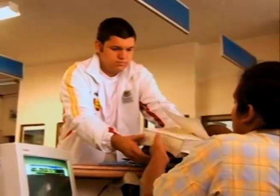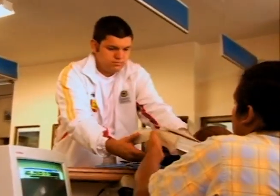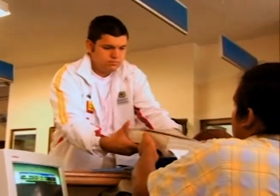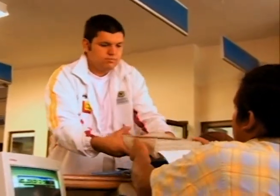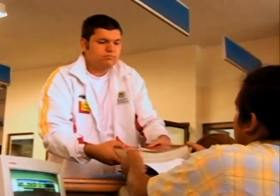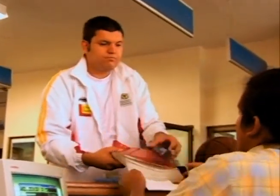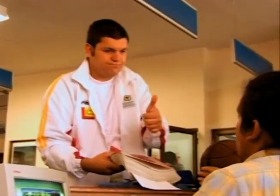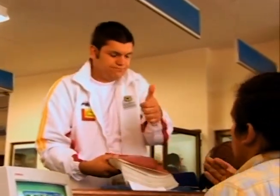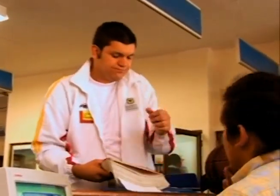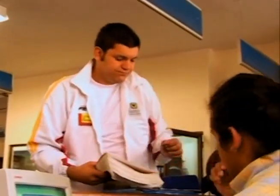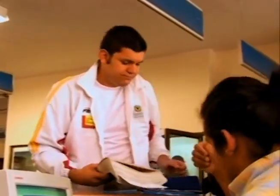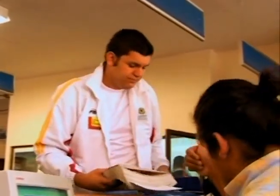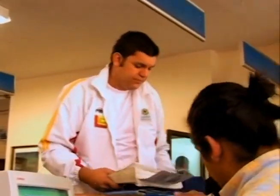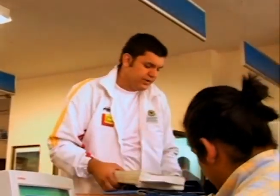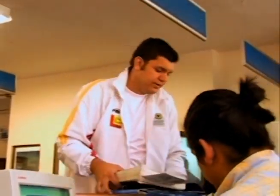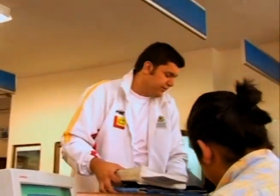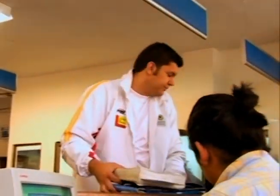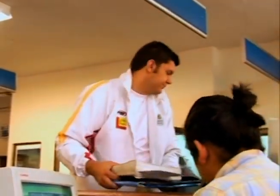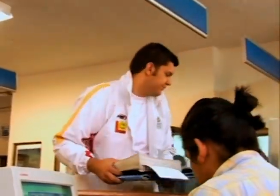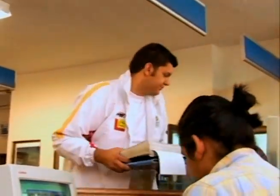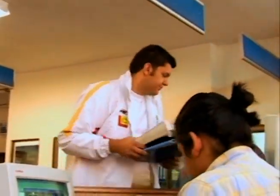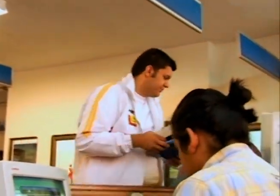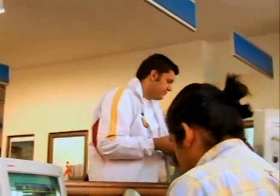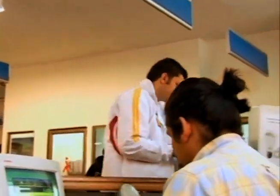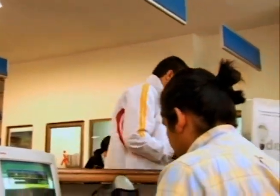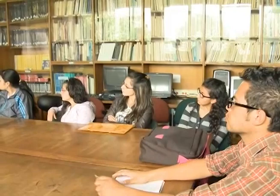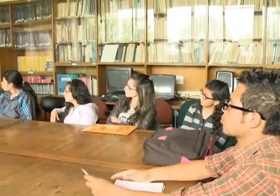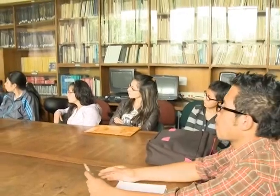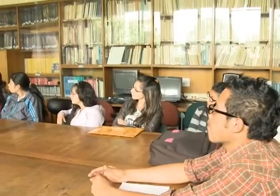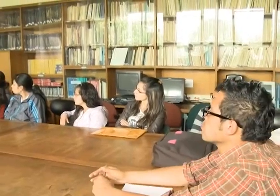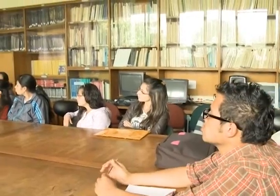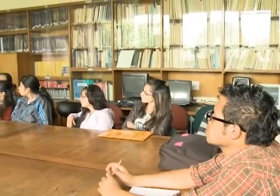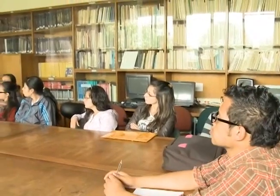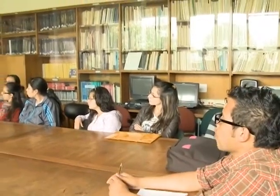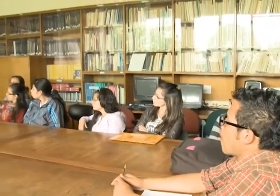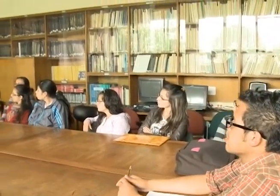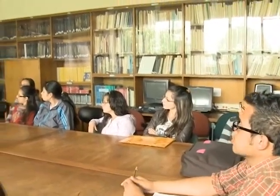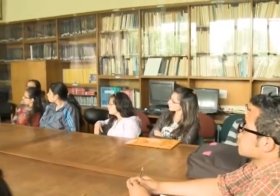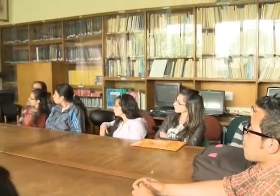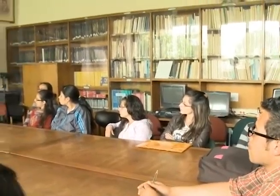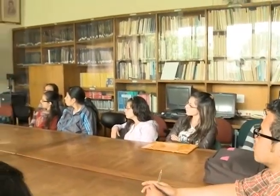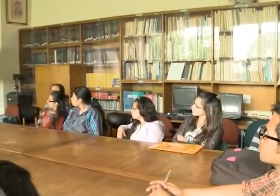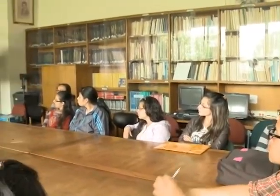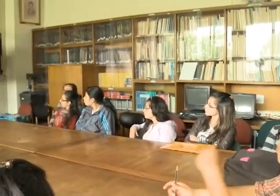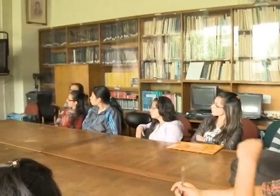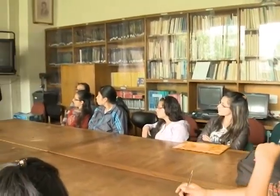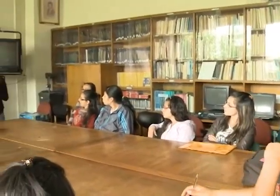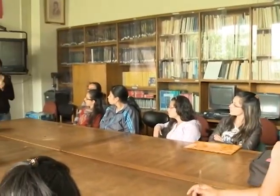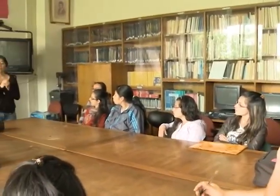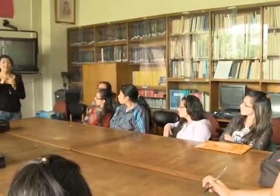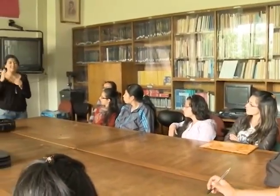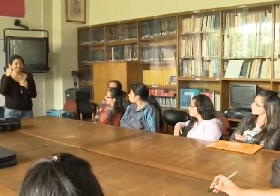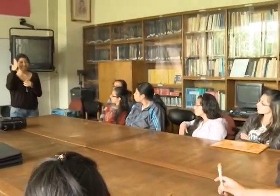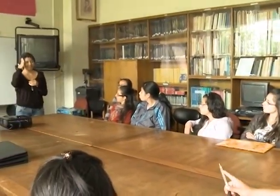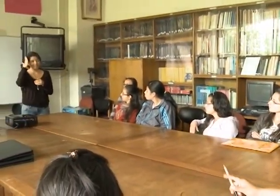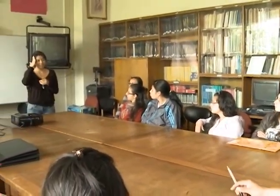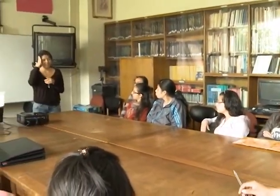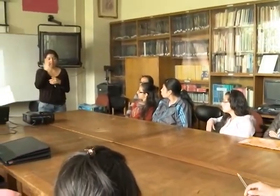comunicativos en las dos vías, tanto de los oyentes hacia los sordos como de los sordos hacia los oyentes. Mirar la inclusión como